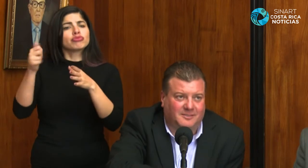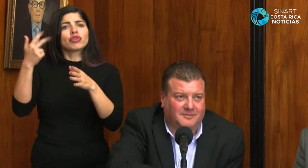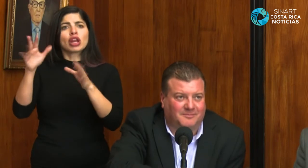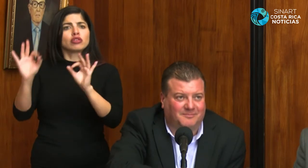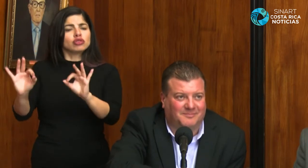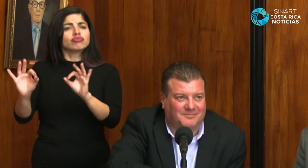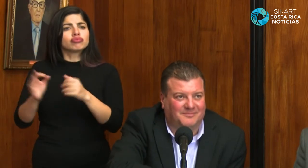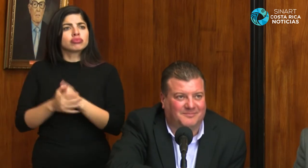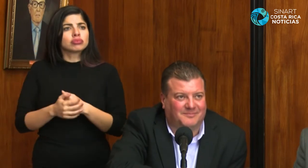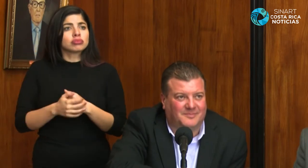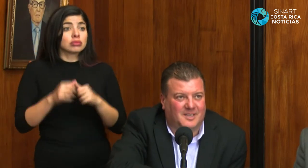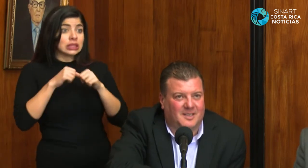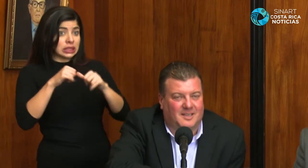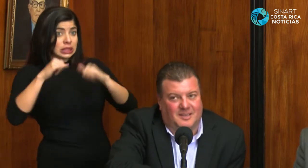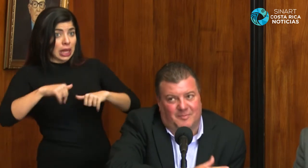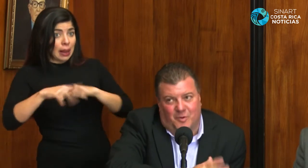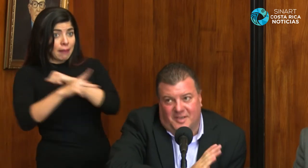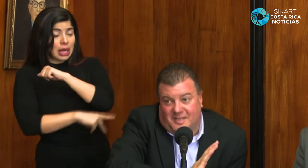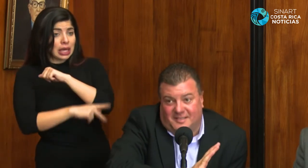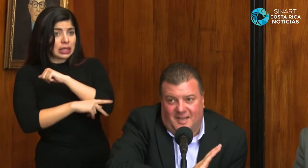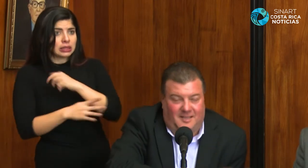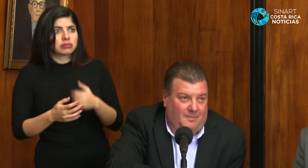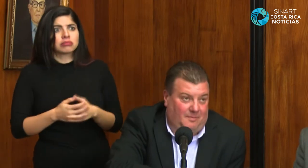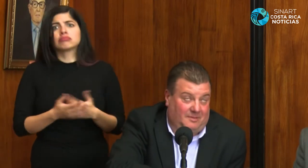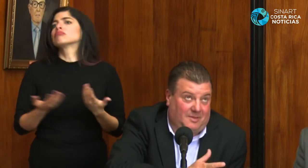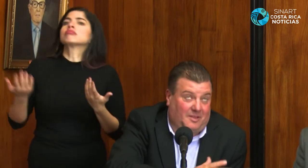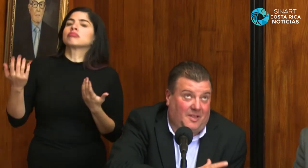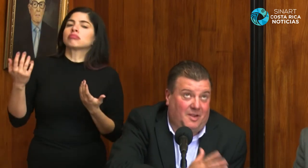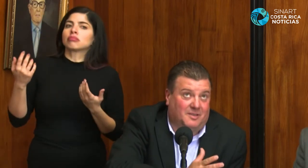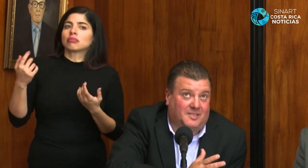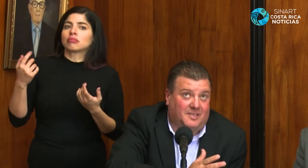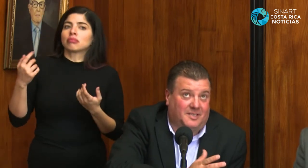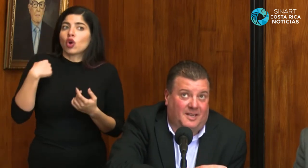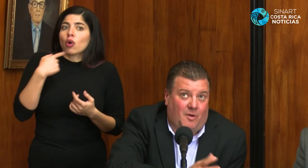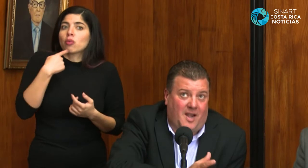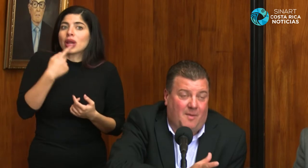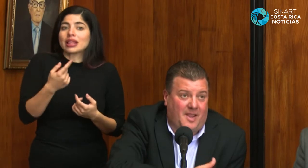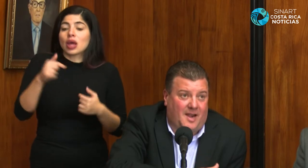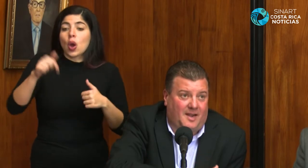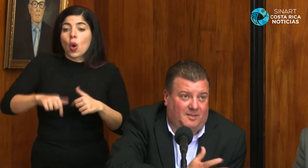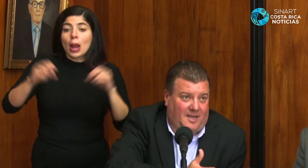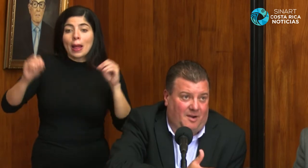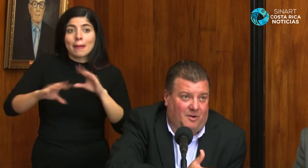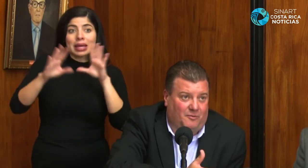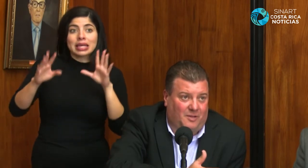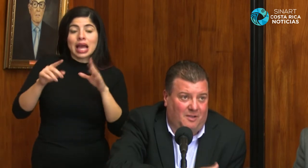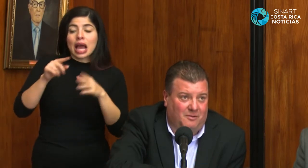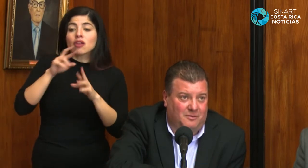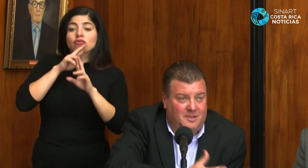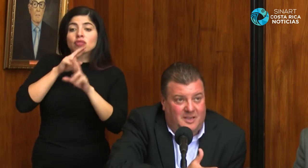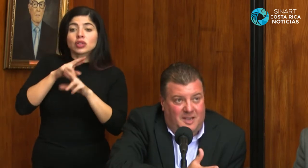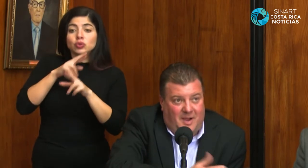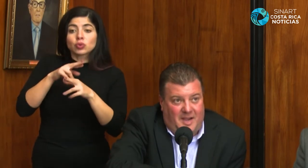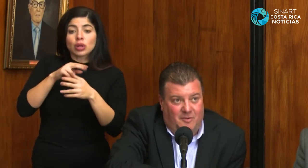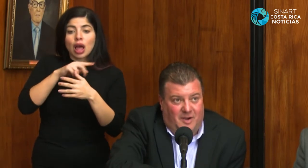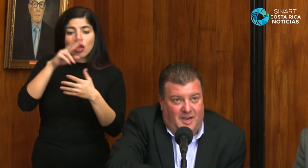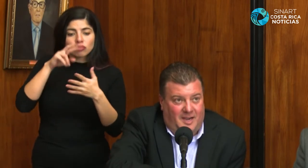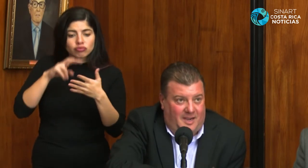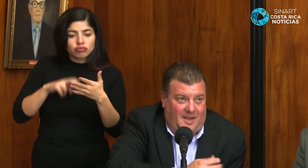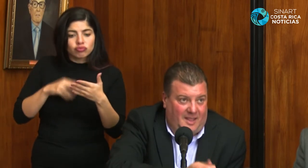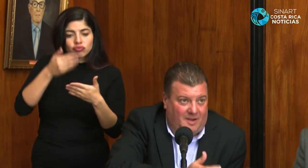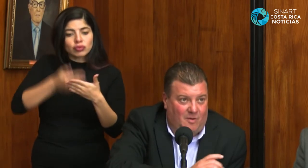y ya. ¿Siguen en el país? Pues hasta te digo, es decir, hoy en la mañana tenían los resultados,